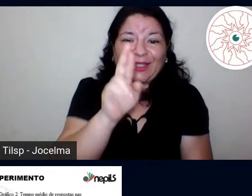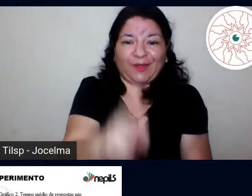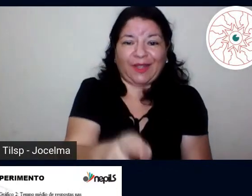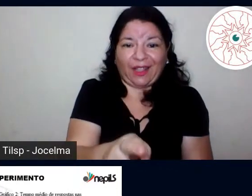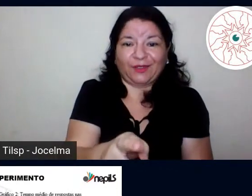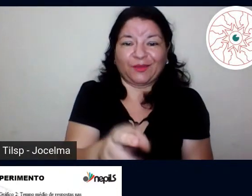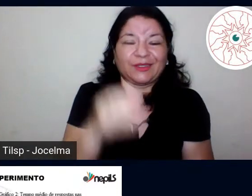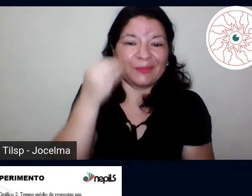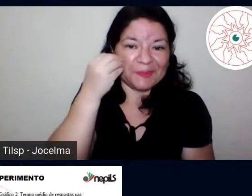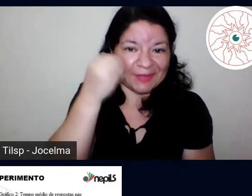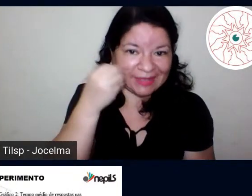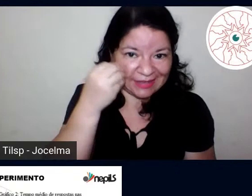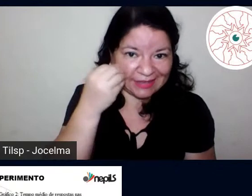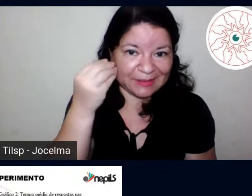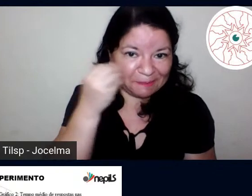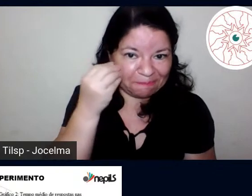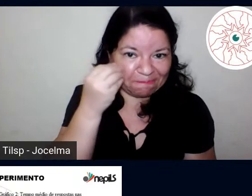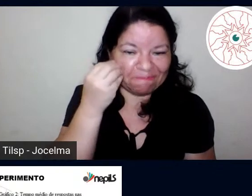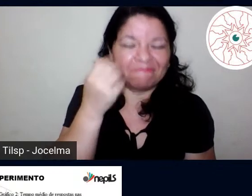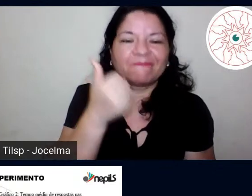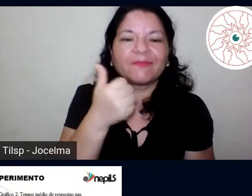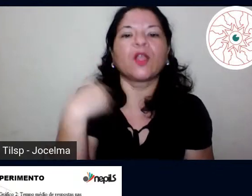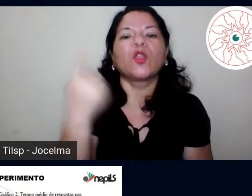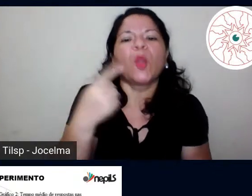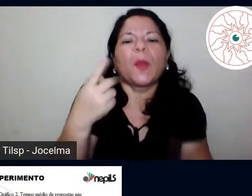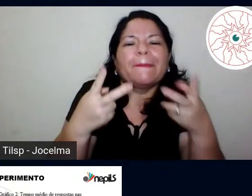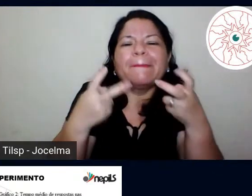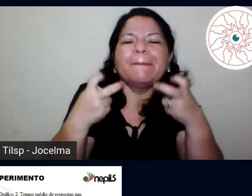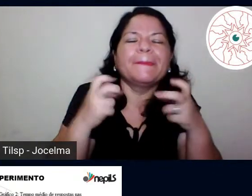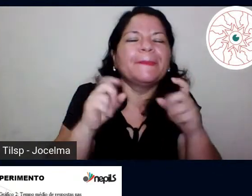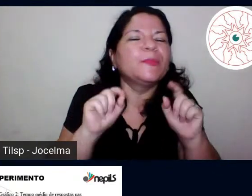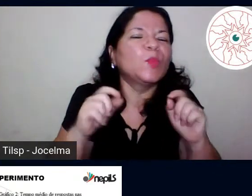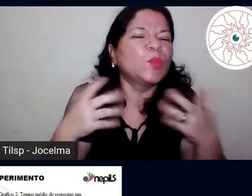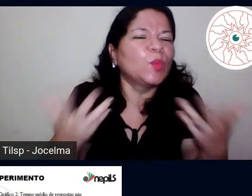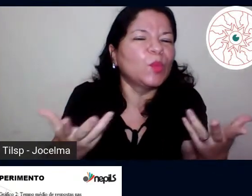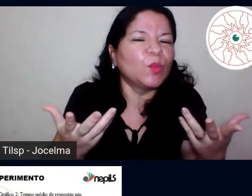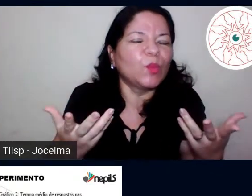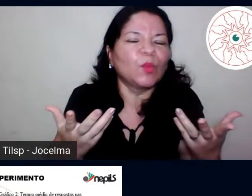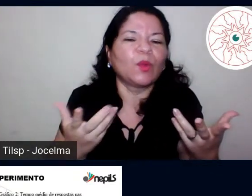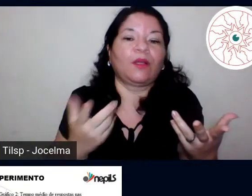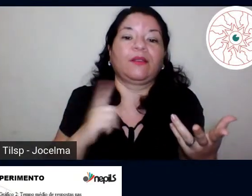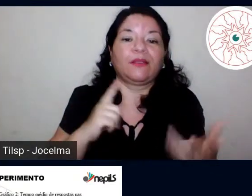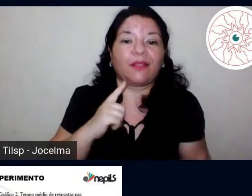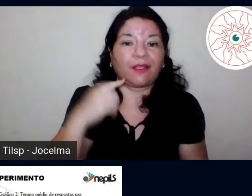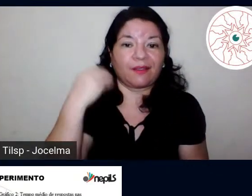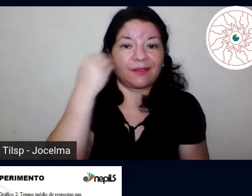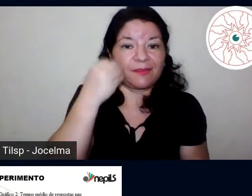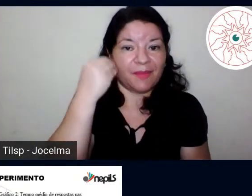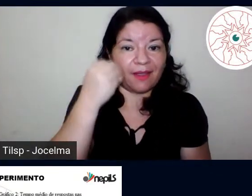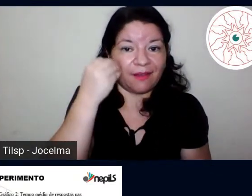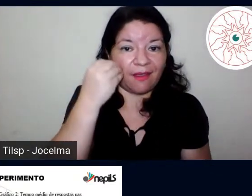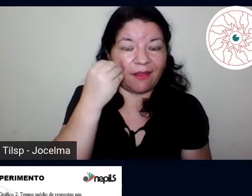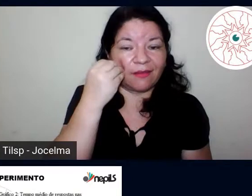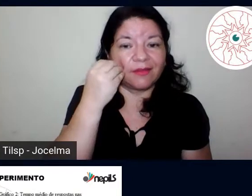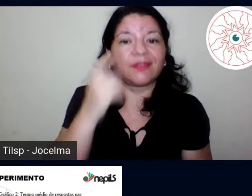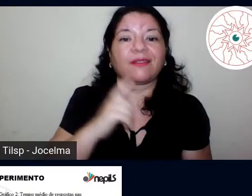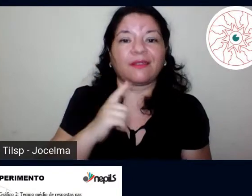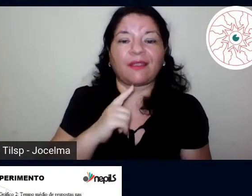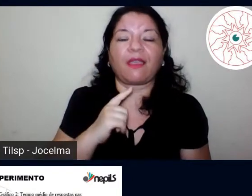nesse experimento, o que que a gente vai perceber? que eh o experimento foi aplicado para suos e